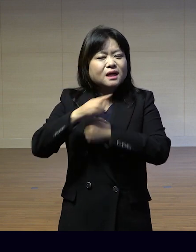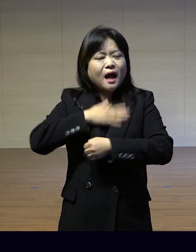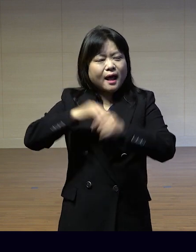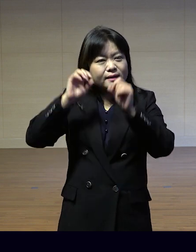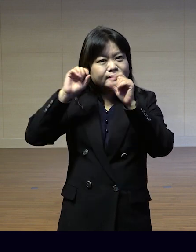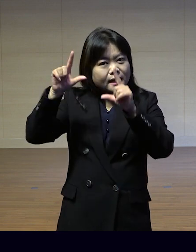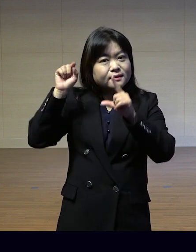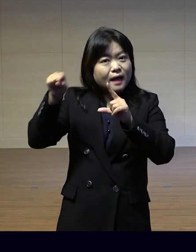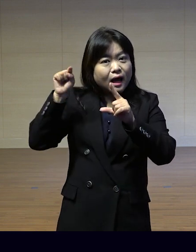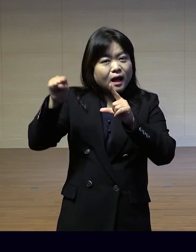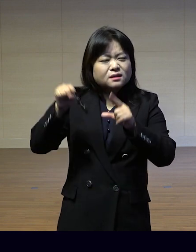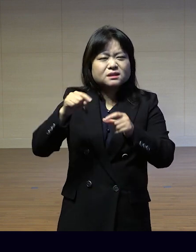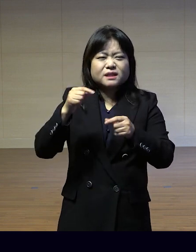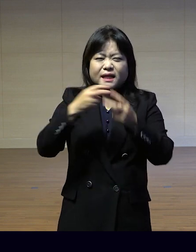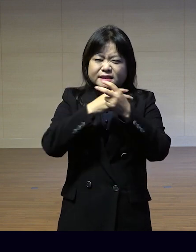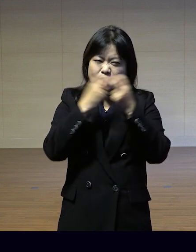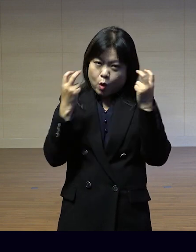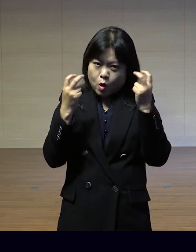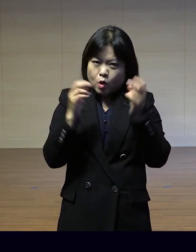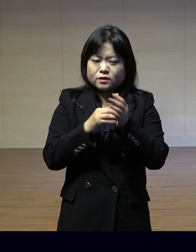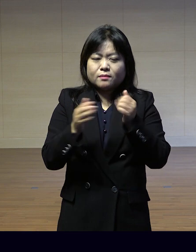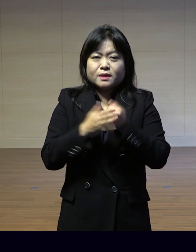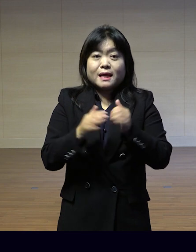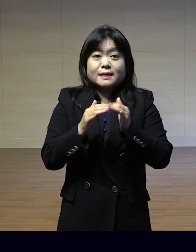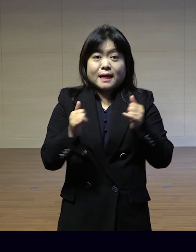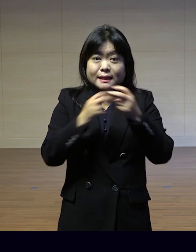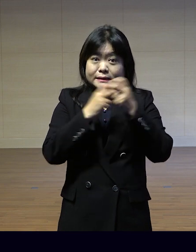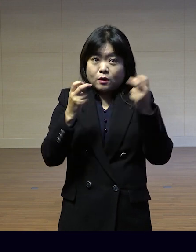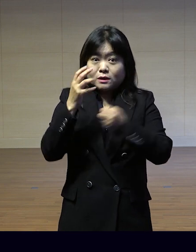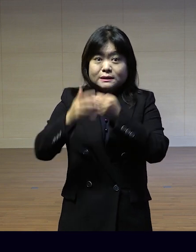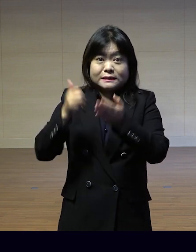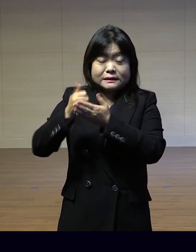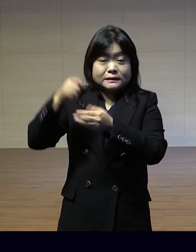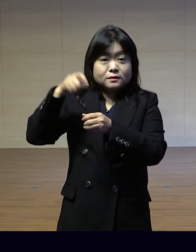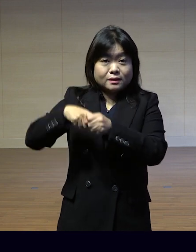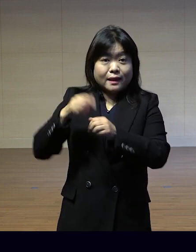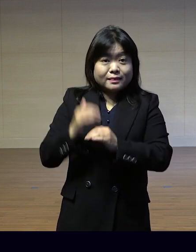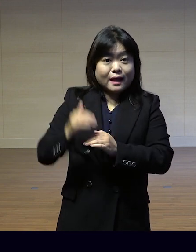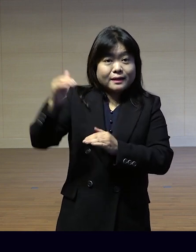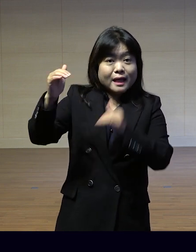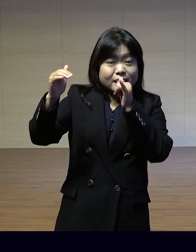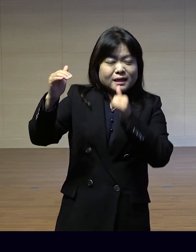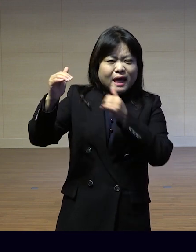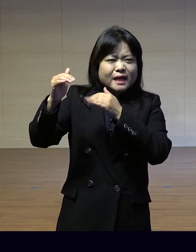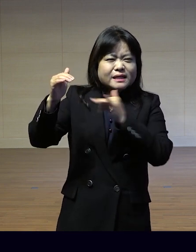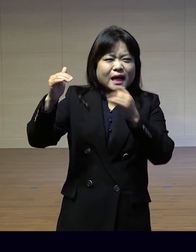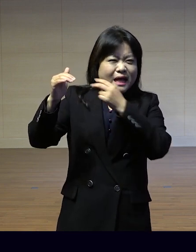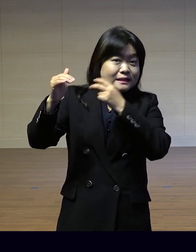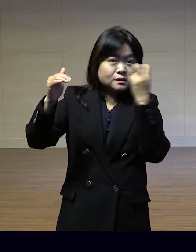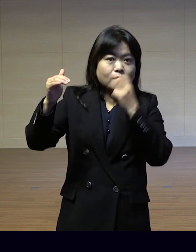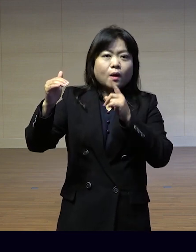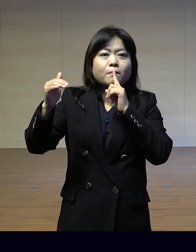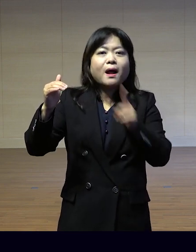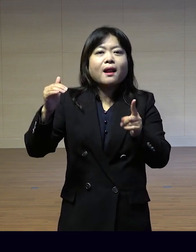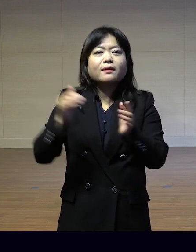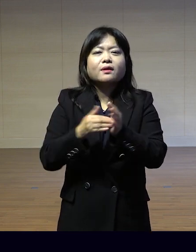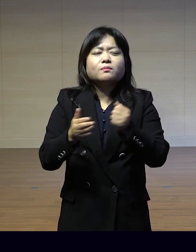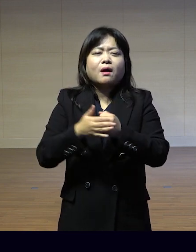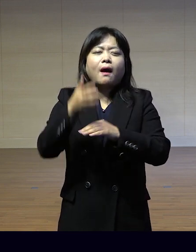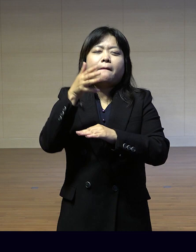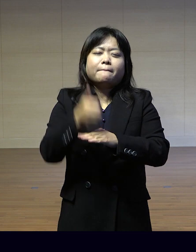그것이 이성이다. 그래서 인간의 이성인 거의 신적인 단계에 있다고 보고 있습니다. 그래서